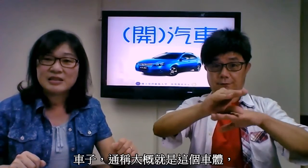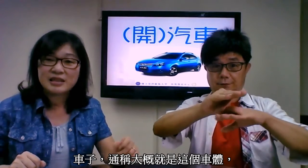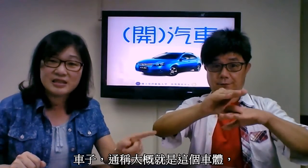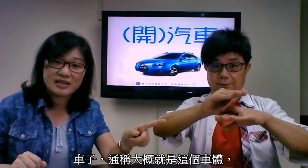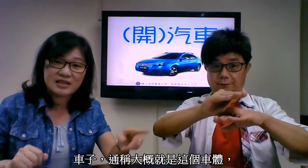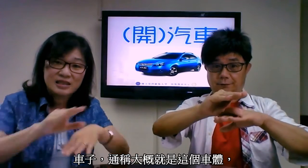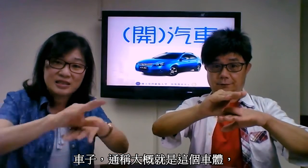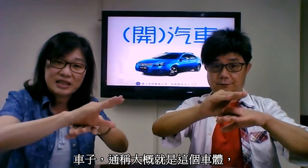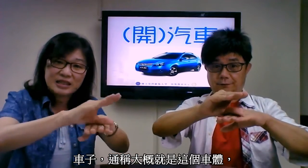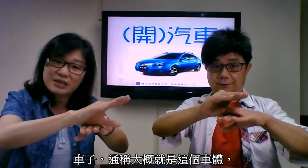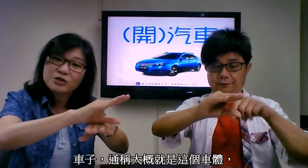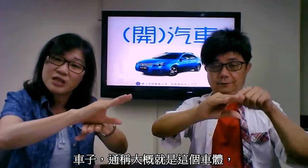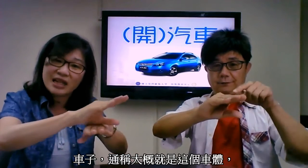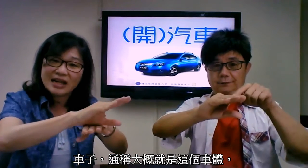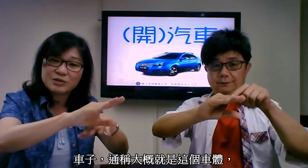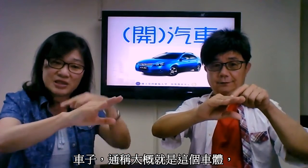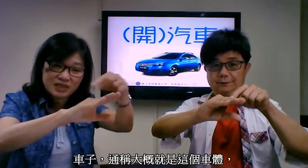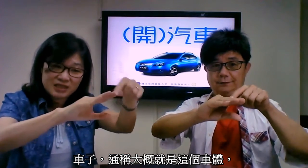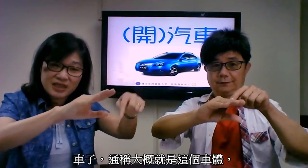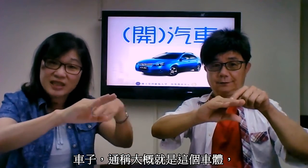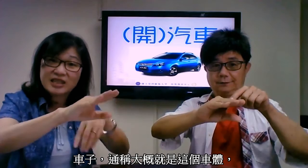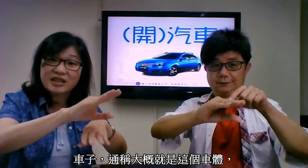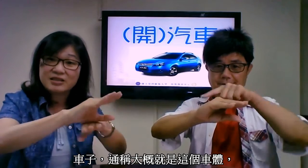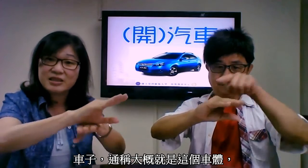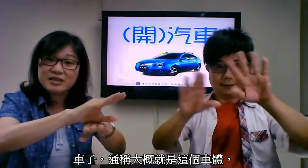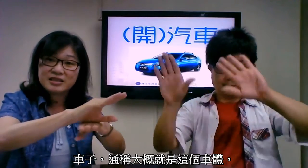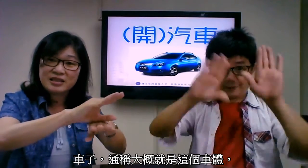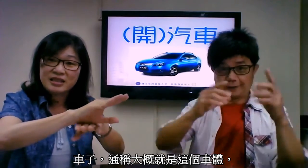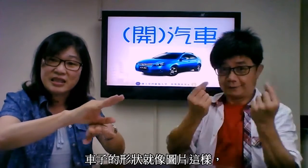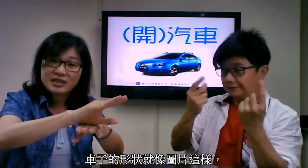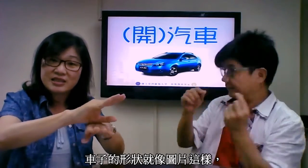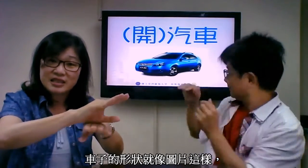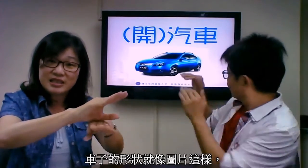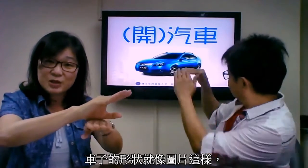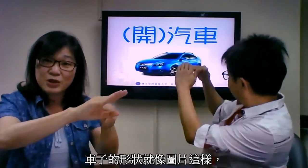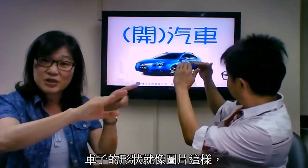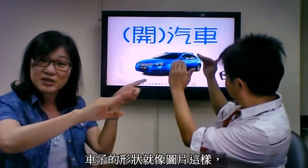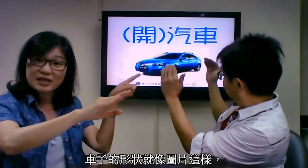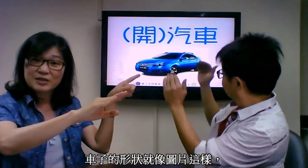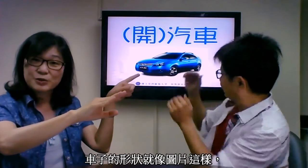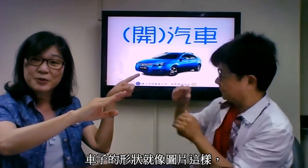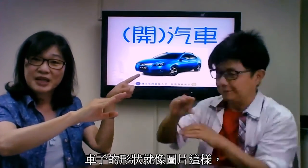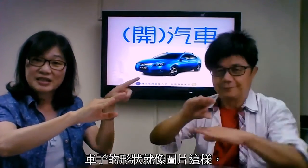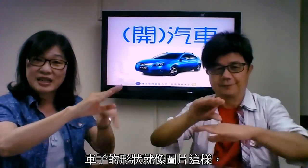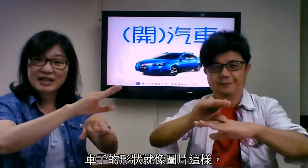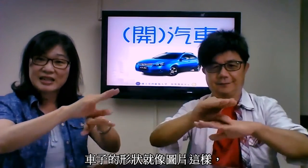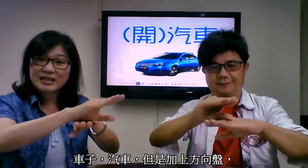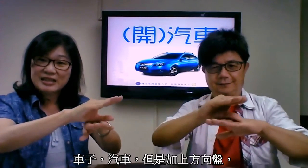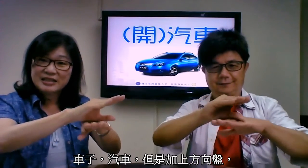车子。这个通称大概就是这个车体哦，车子，车子的形状就像图片这样，